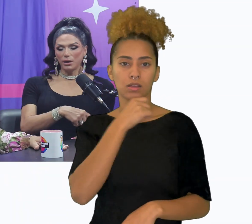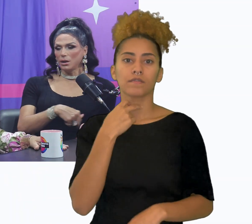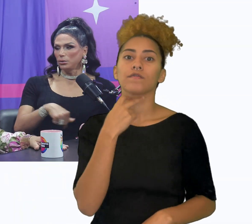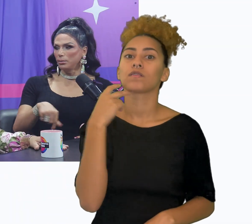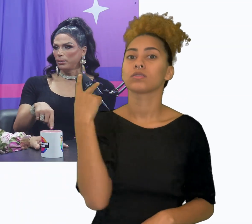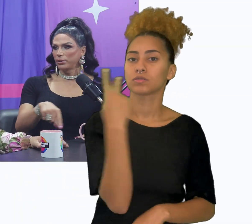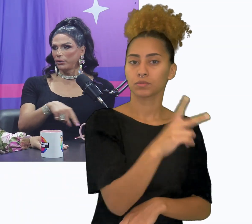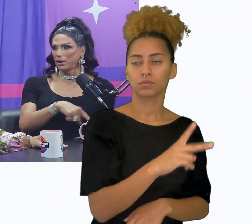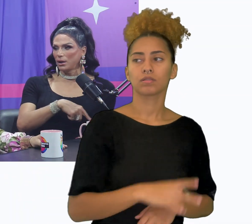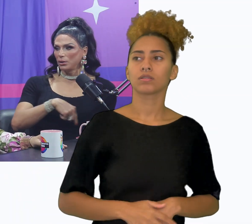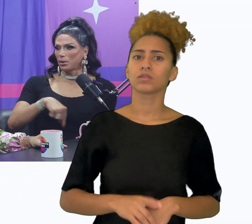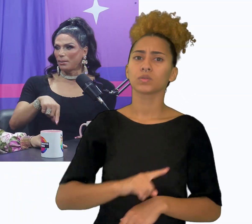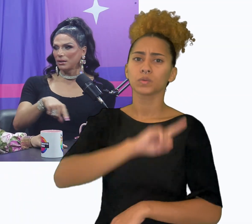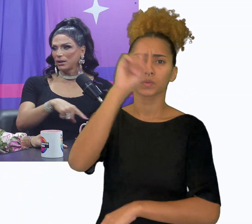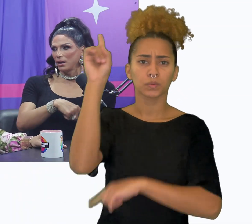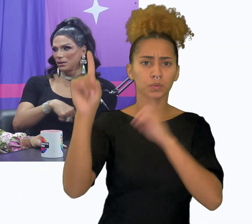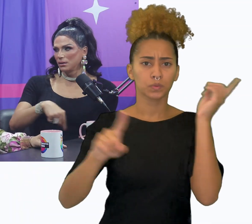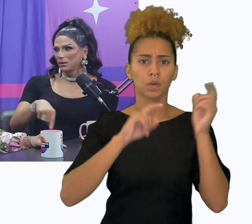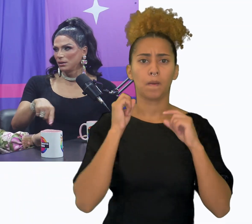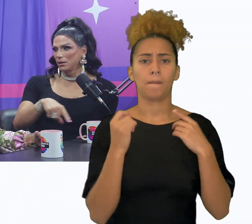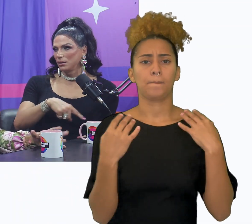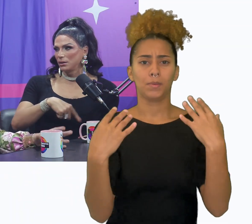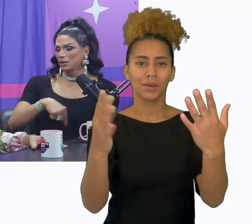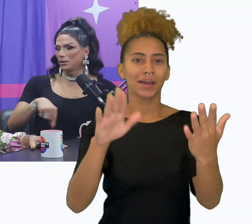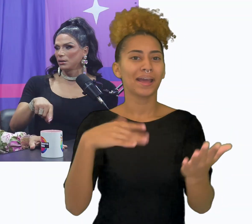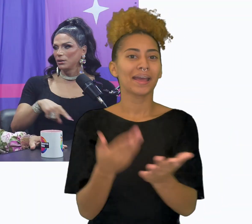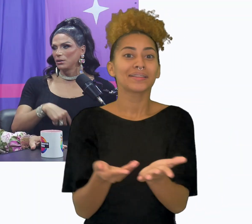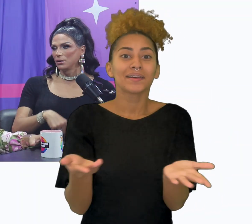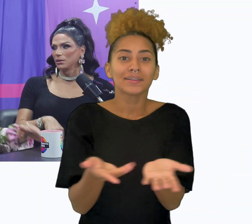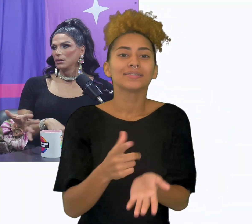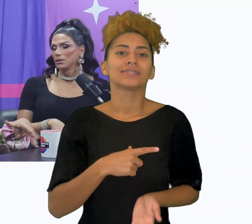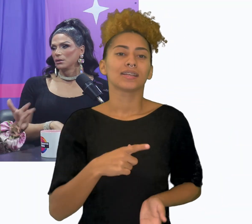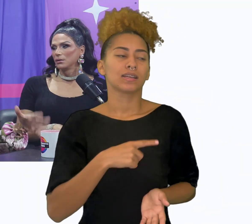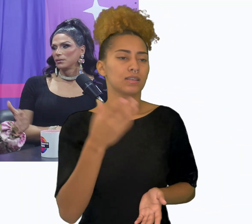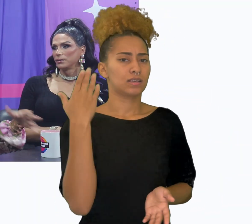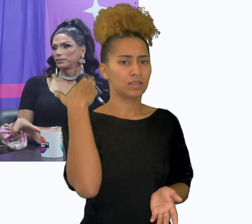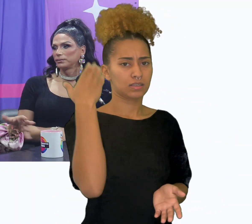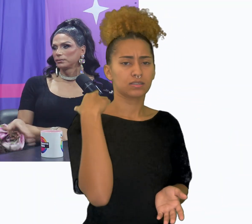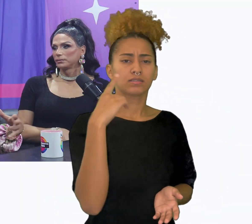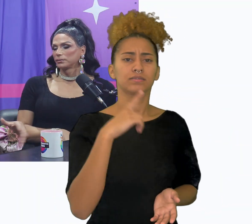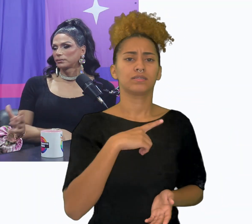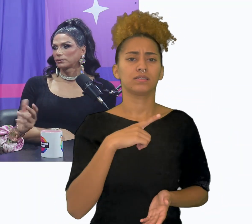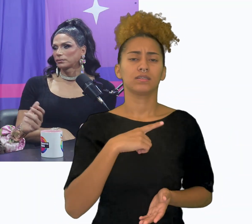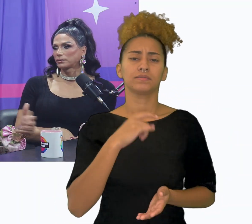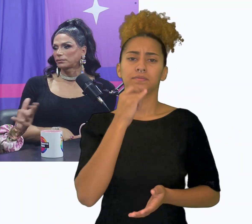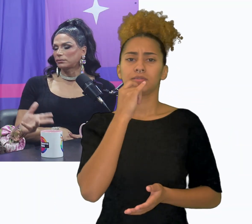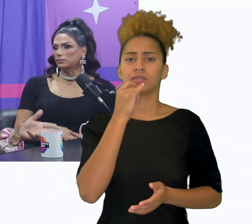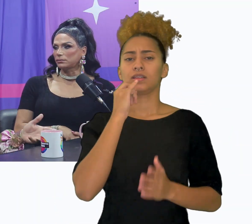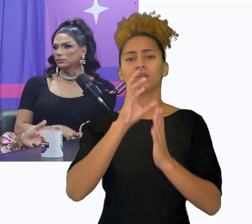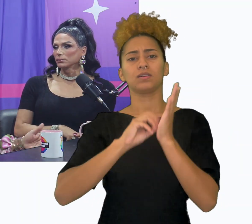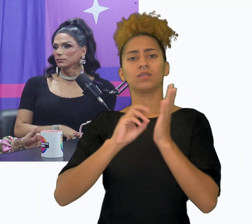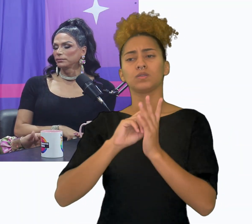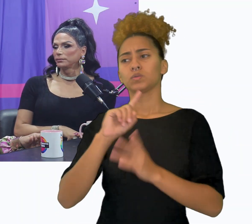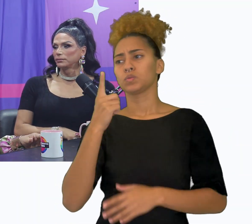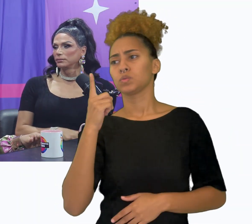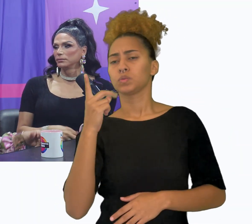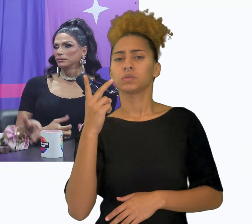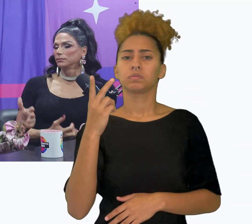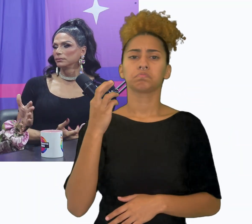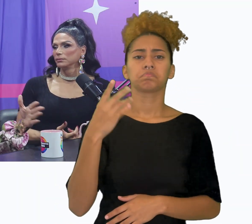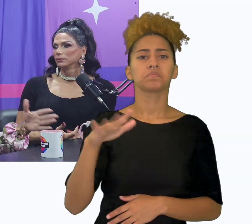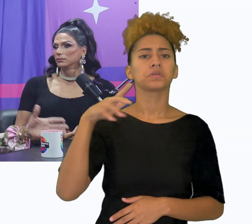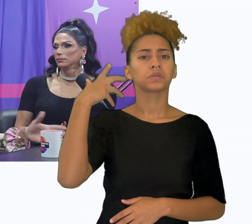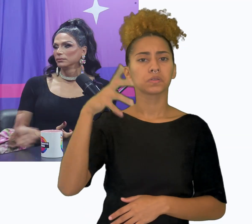Você foi criando uma plateia. E até hoje, os shows que eram antigamente a gente fazia, dublava 2, 3